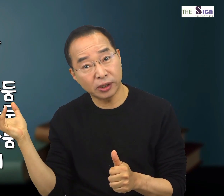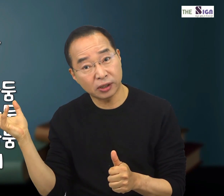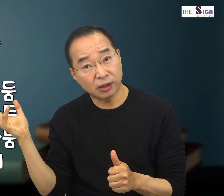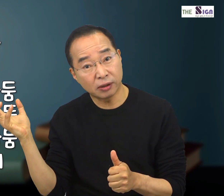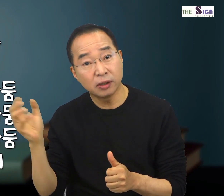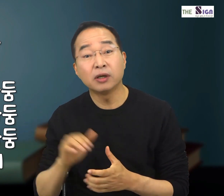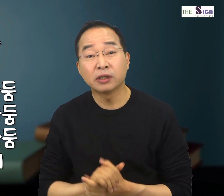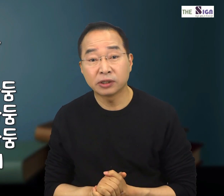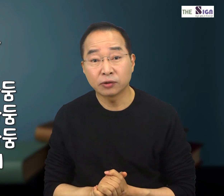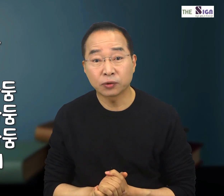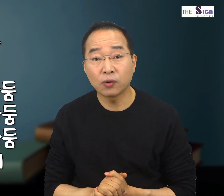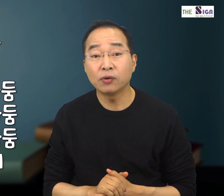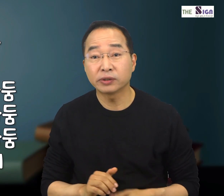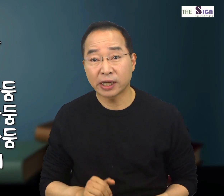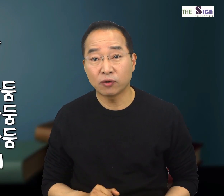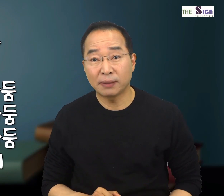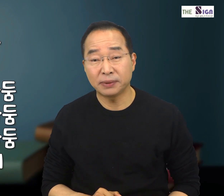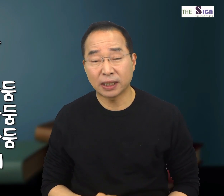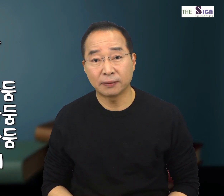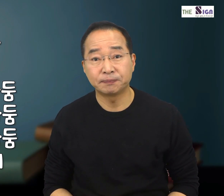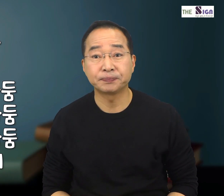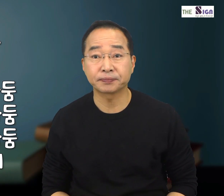것, 그것도 사용합니다.